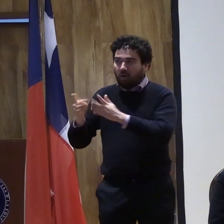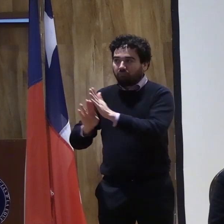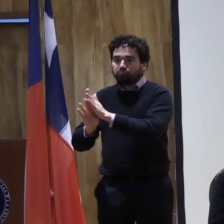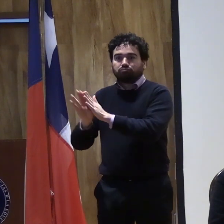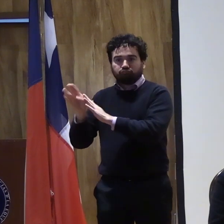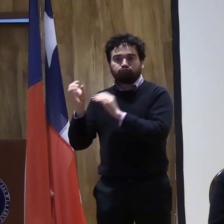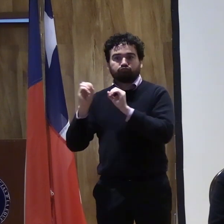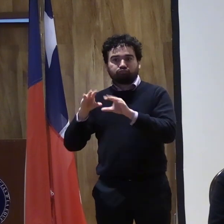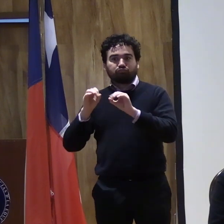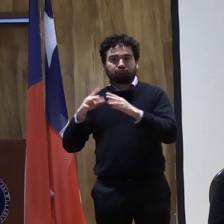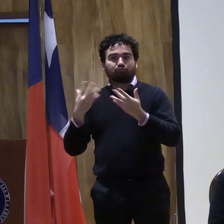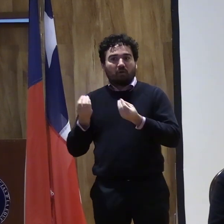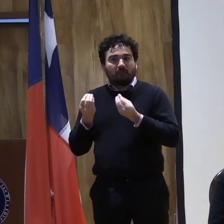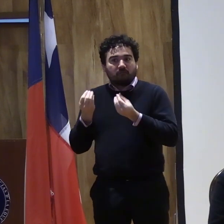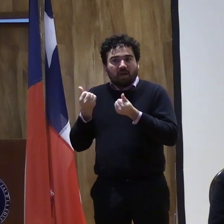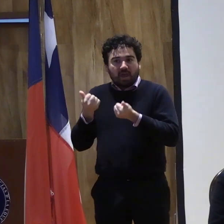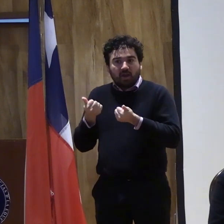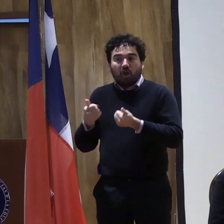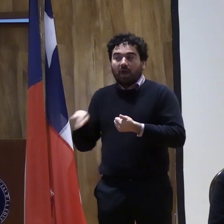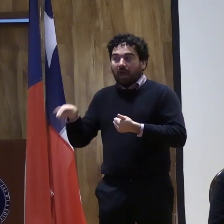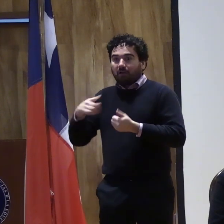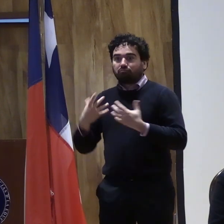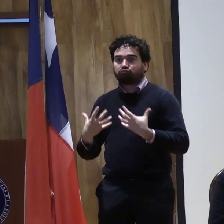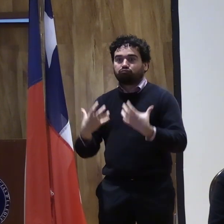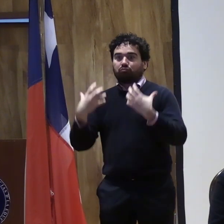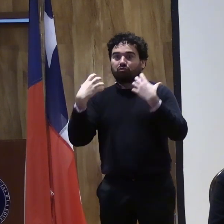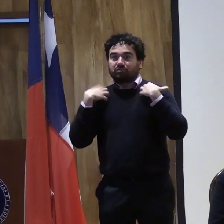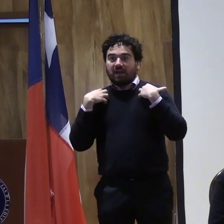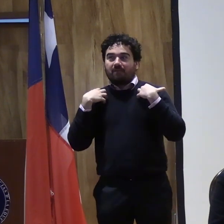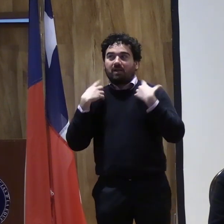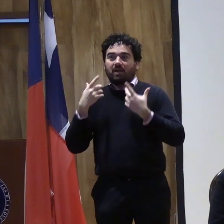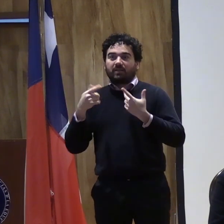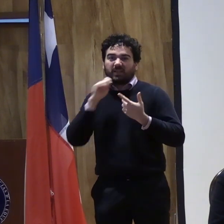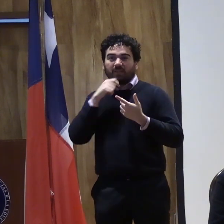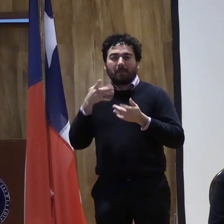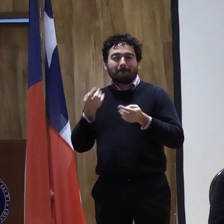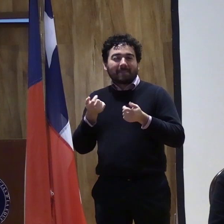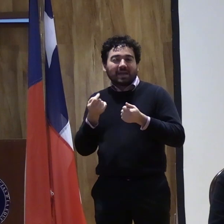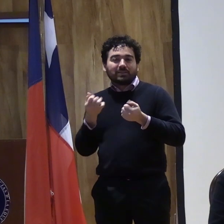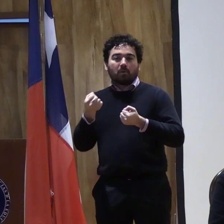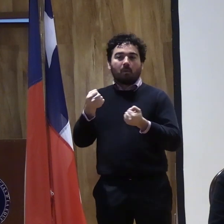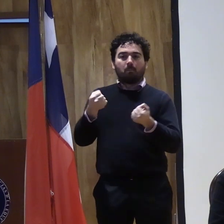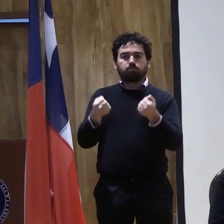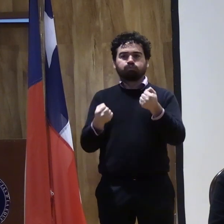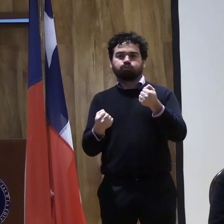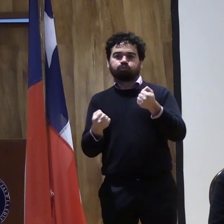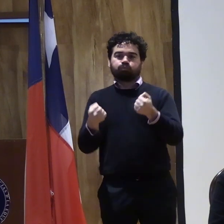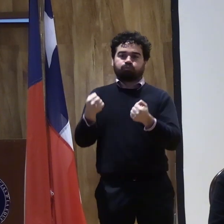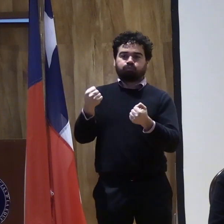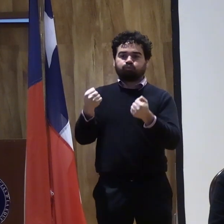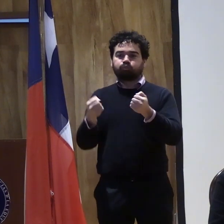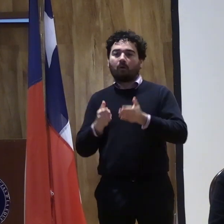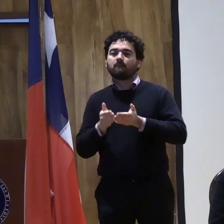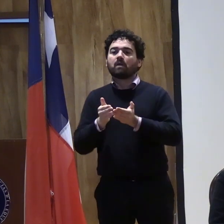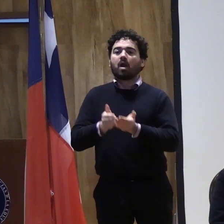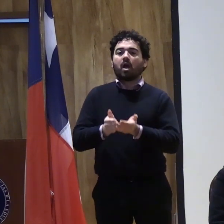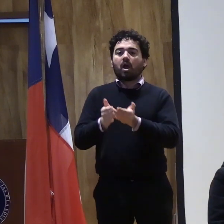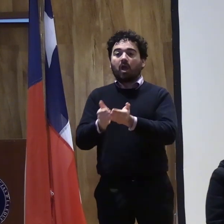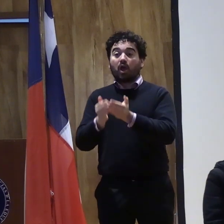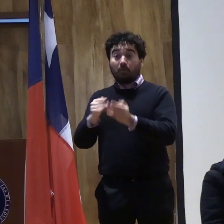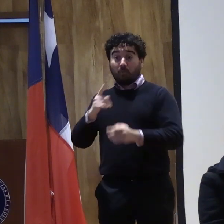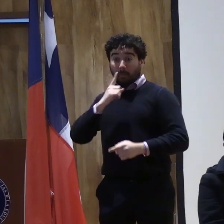tremenda responsabilidad de un barco que Pinochet lo hundió o quiso